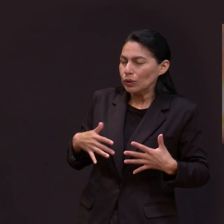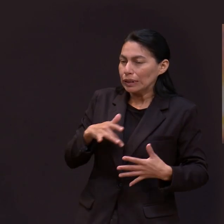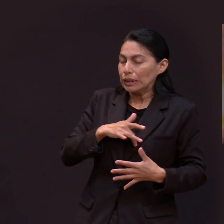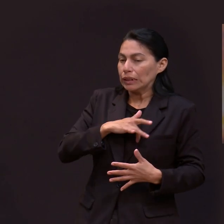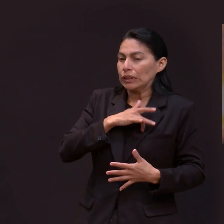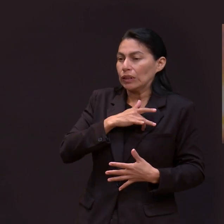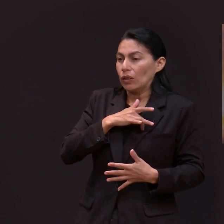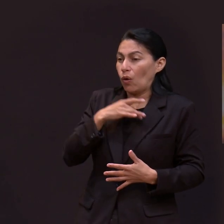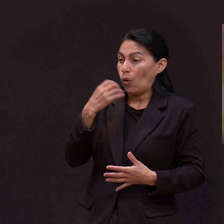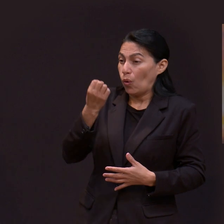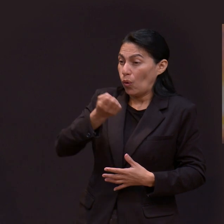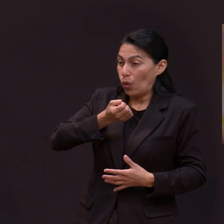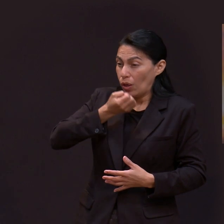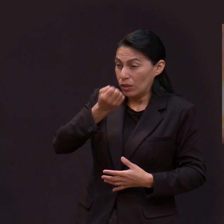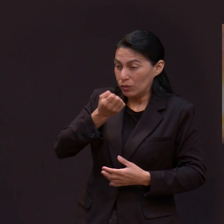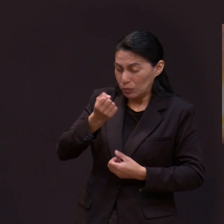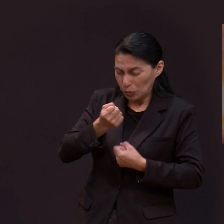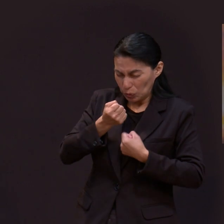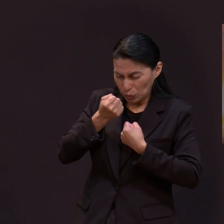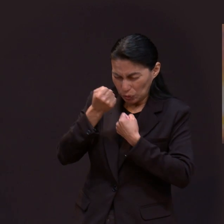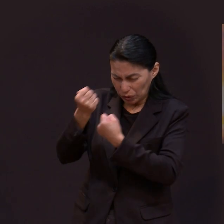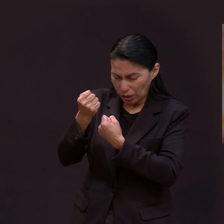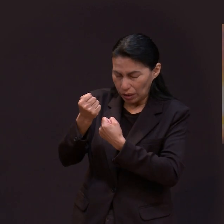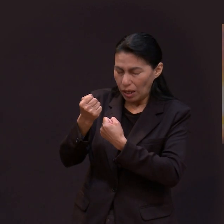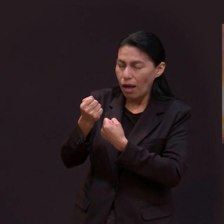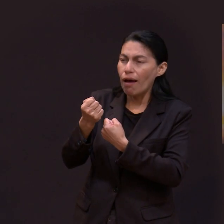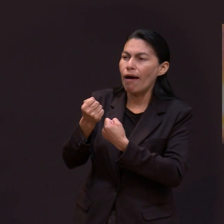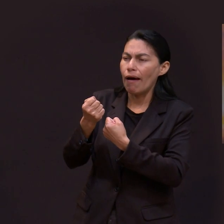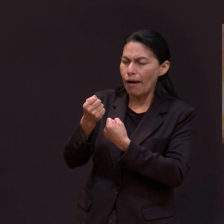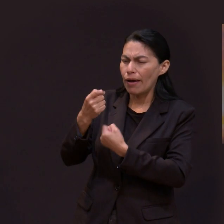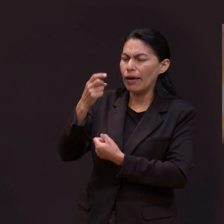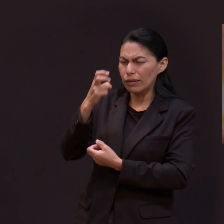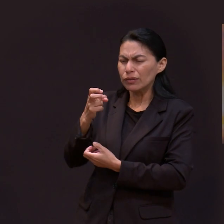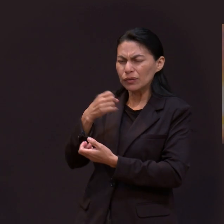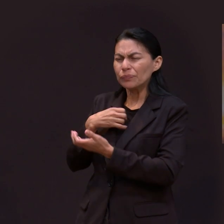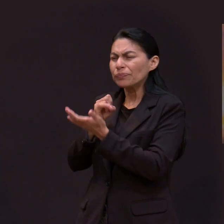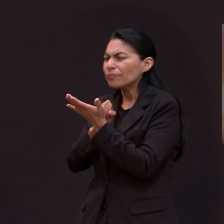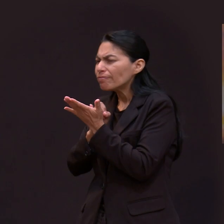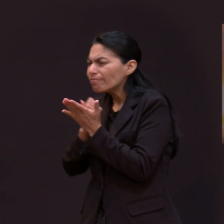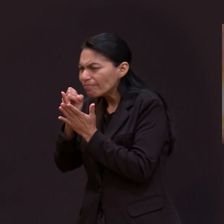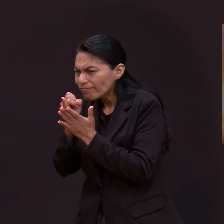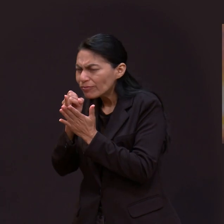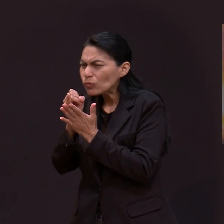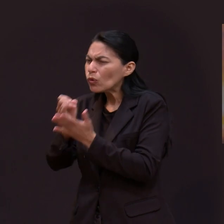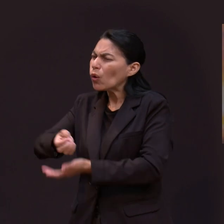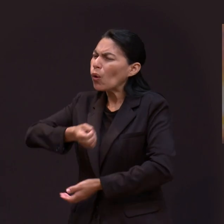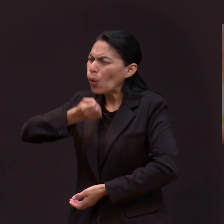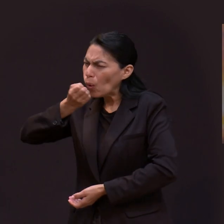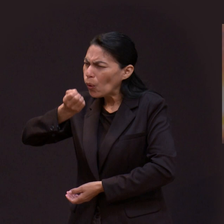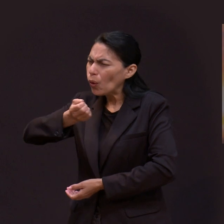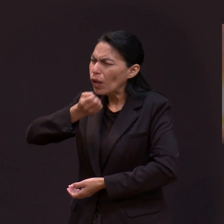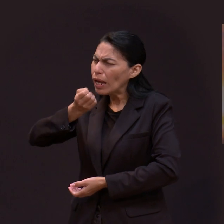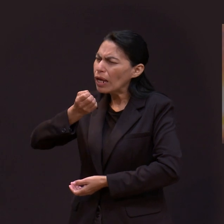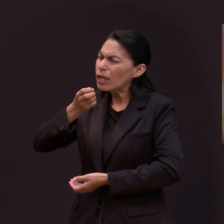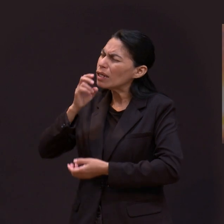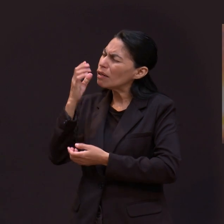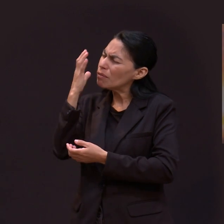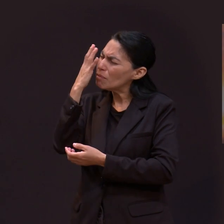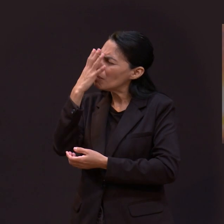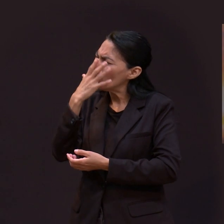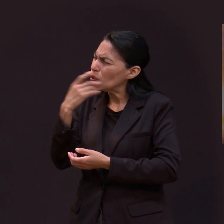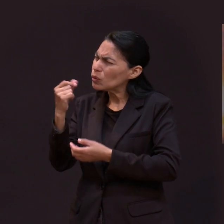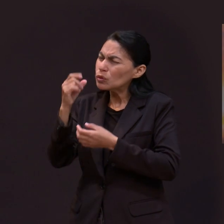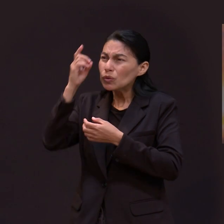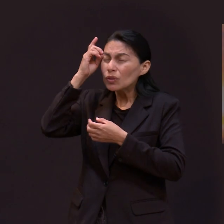de la oración y decidí este consagrar mi vida a dios en ese ministerio dije es algo hermoso